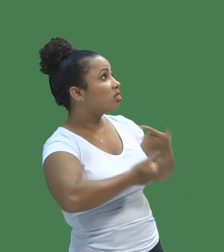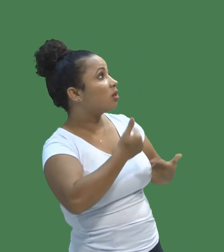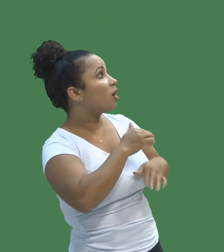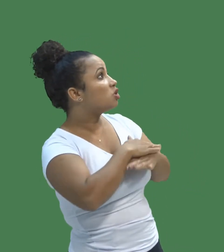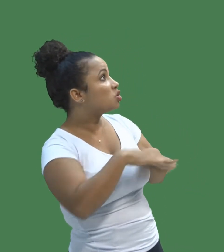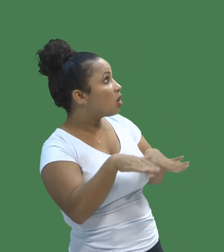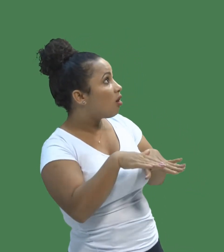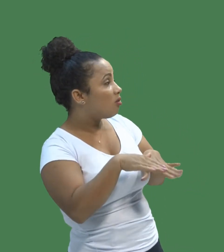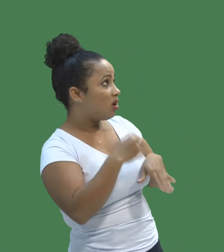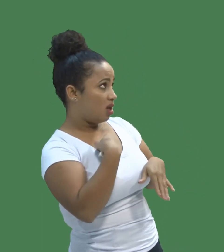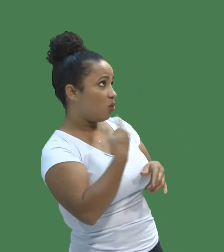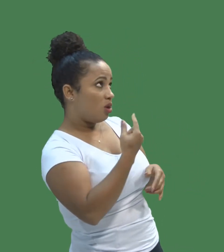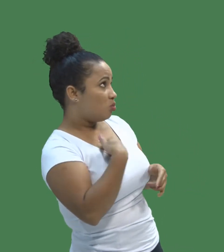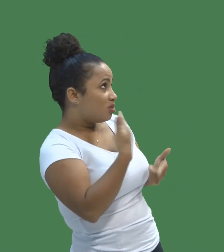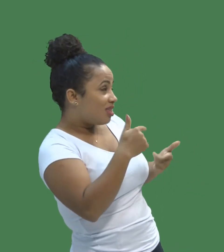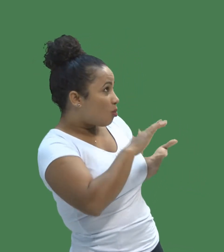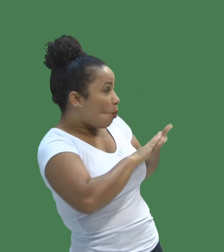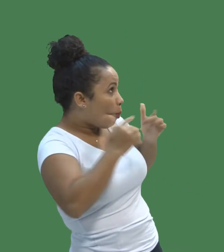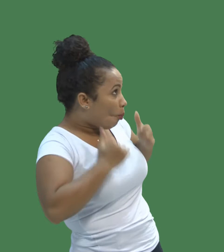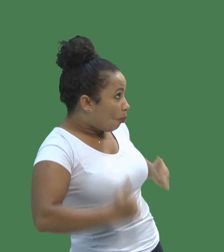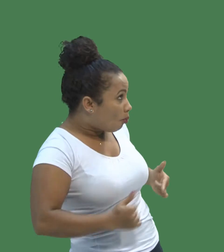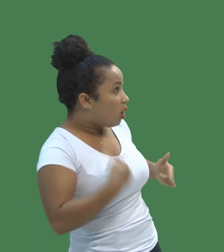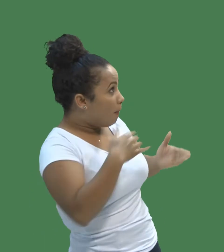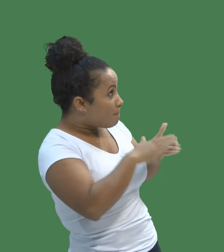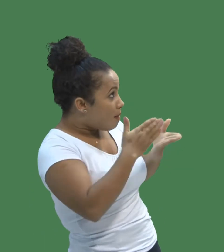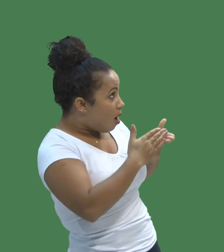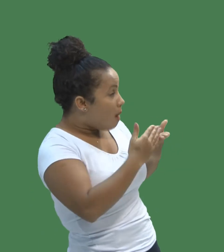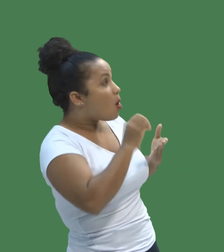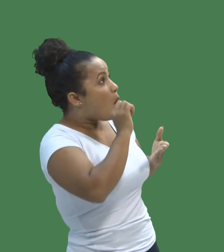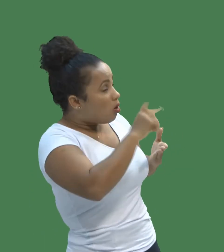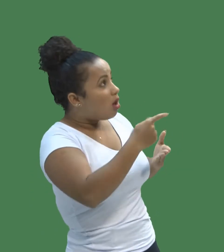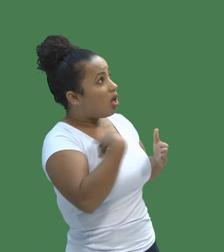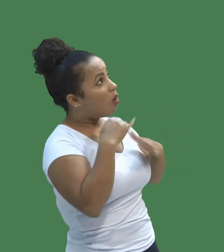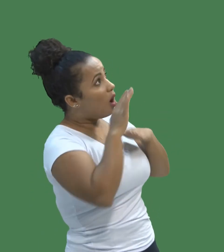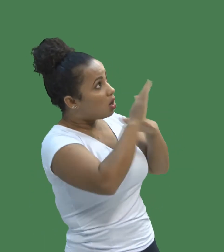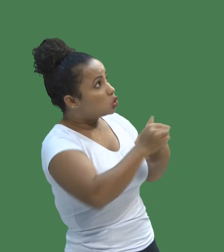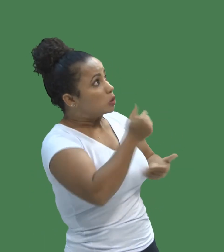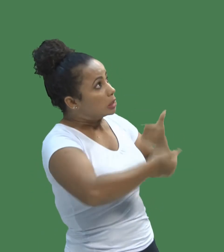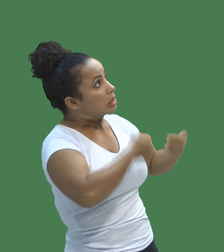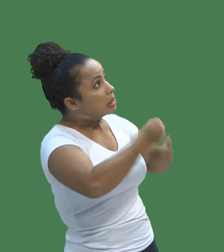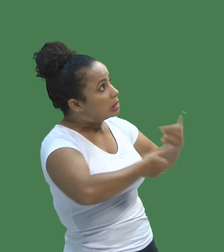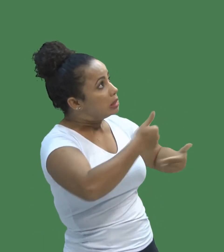obra, vendida aos capitalistas em troca de um salário.